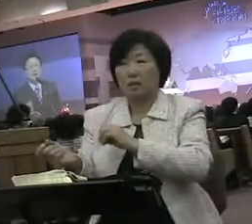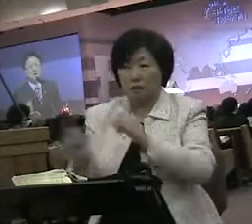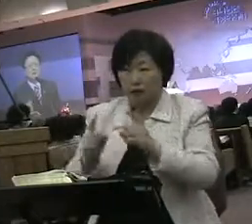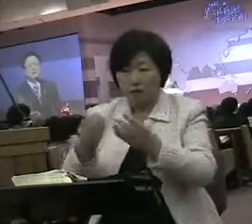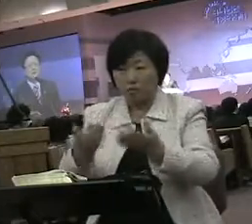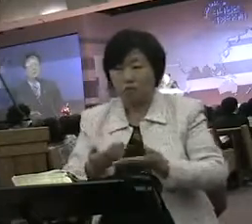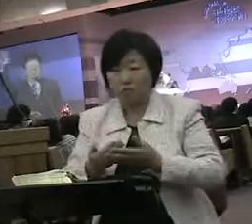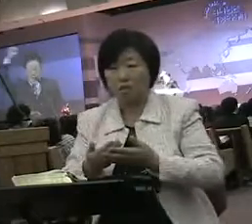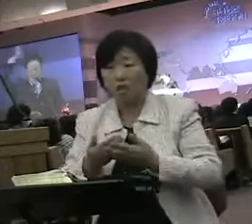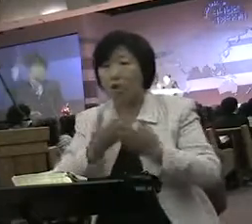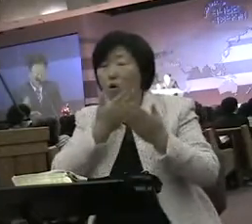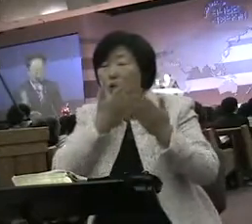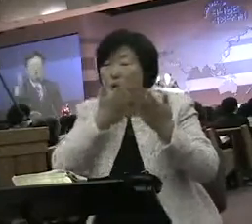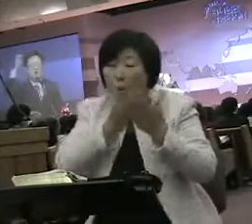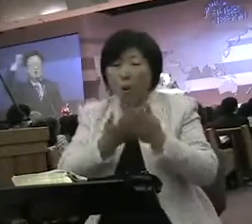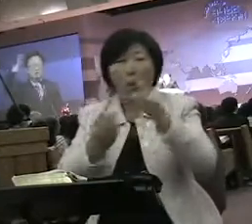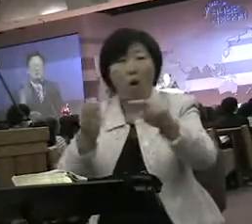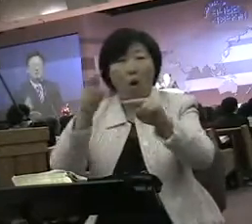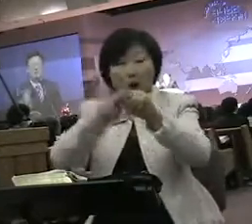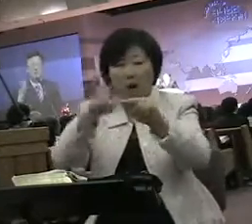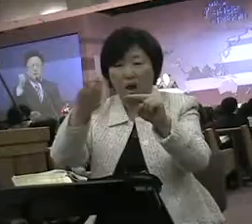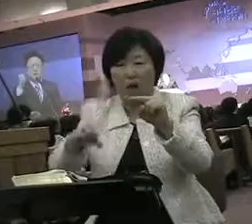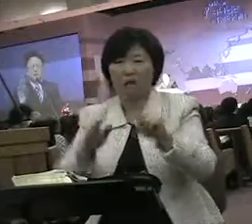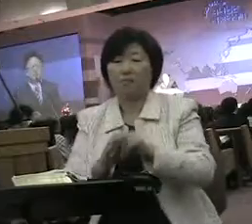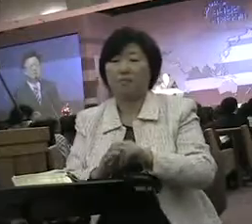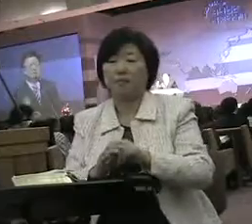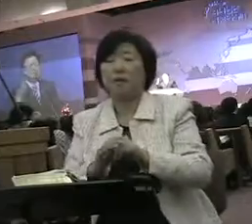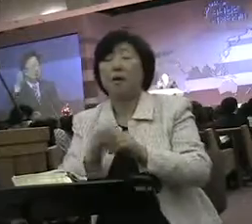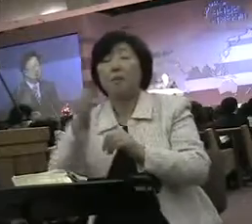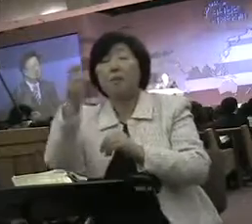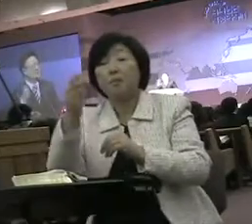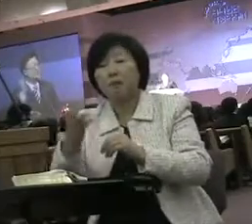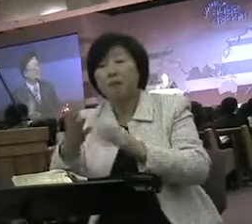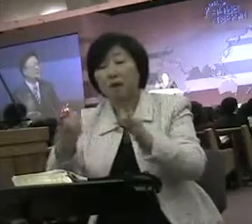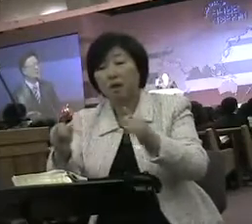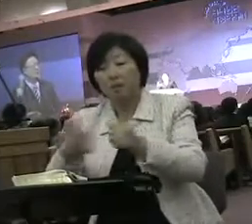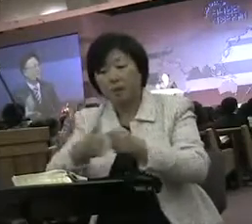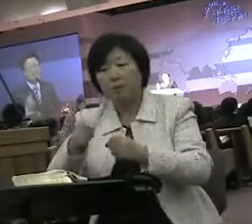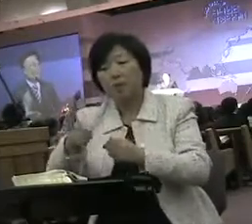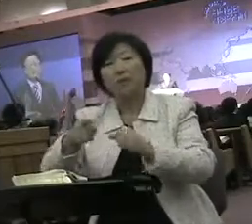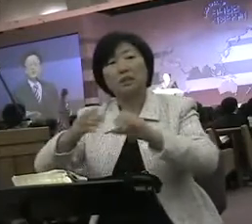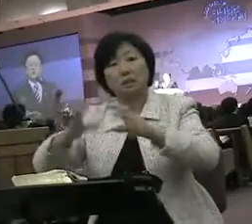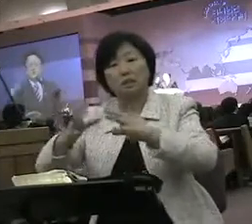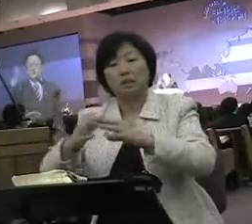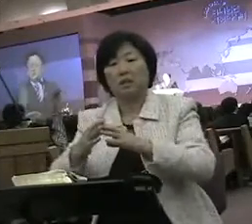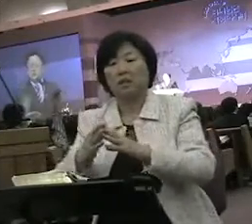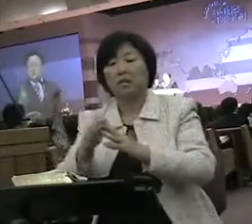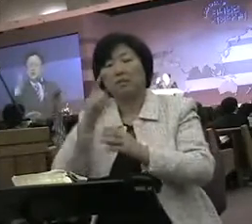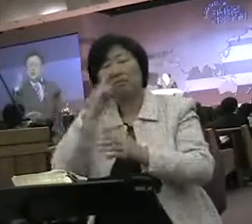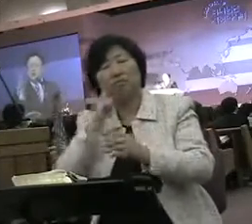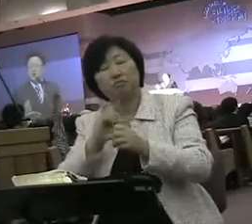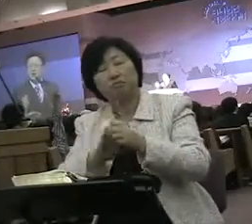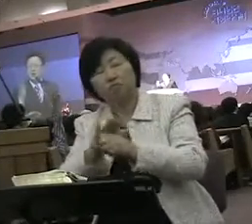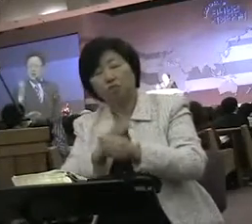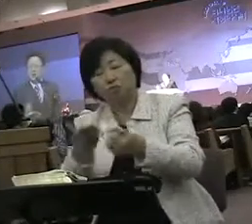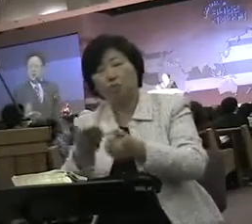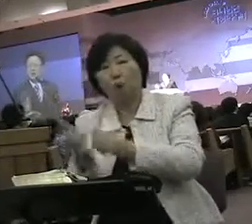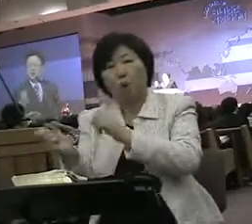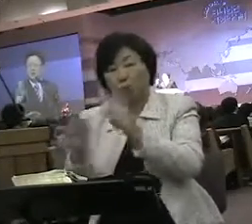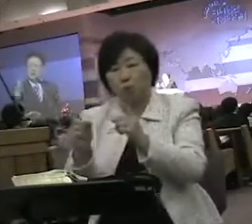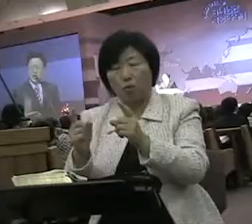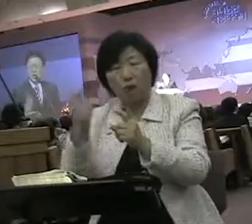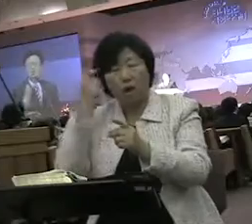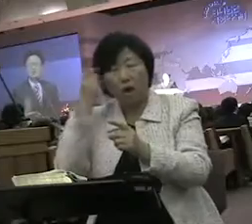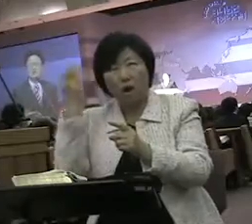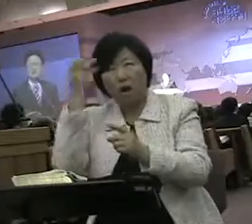하나님의 보좌 앞에 나가서 승부를 내는 몇 사람 때문에 하나님이 그 세대에 긍휼을 주시고 부흥과 영적